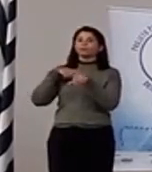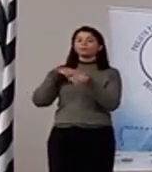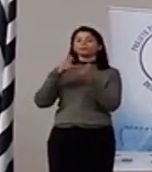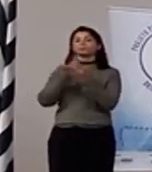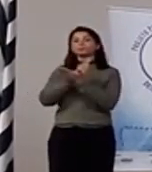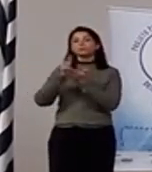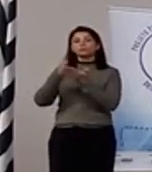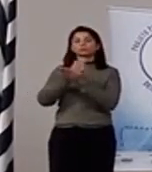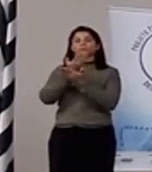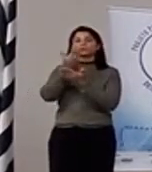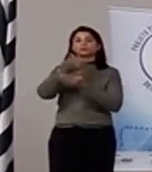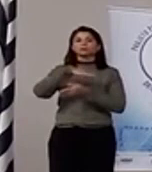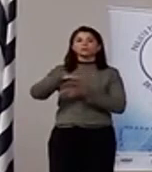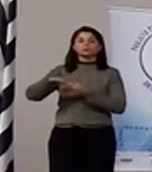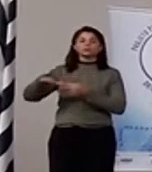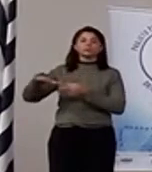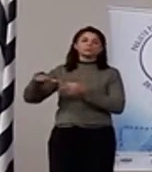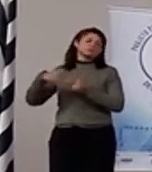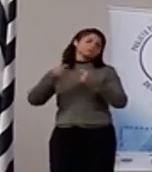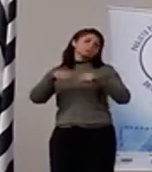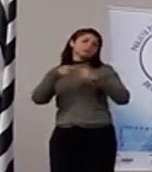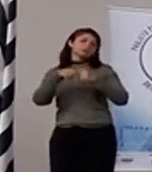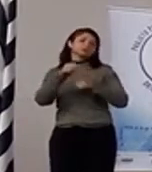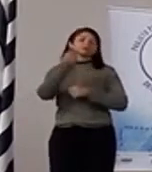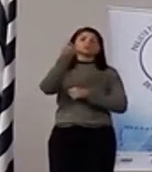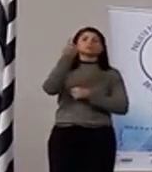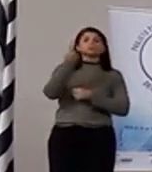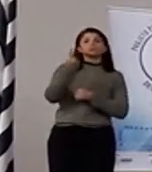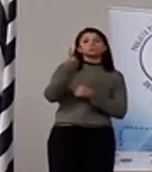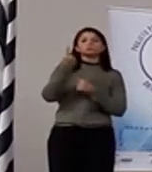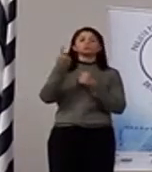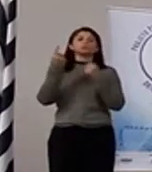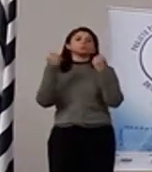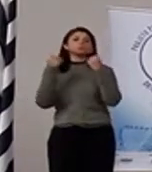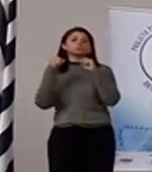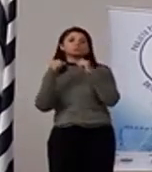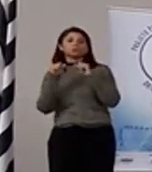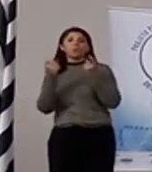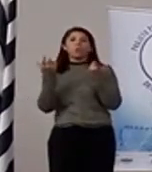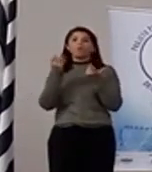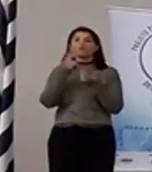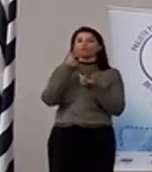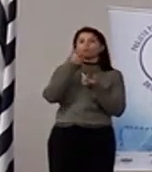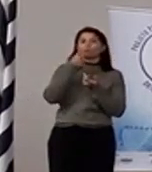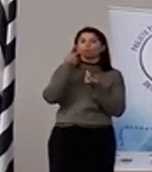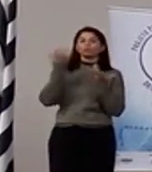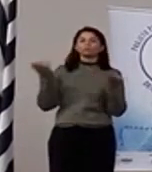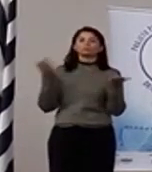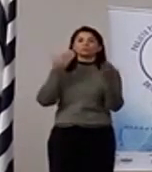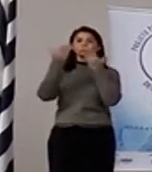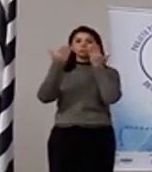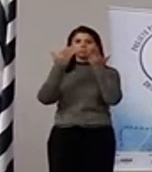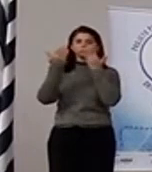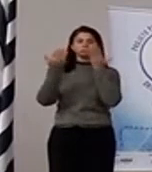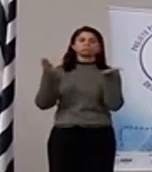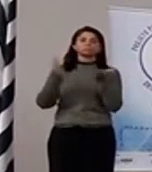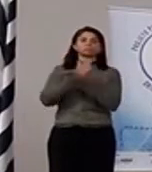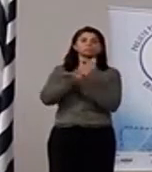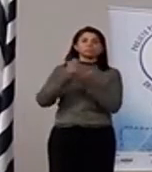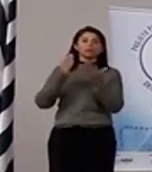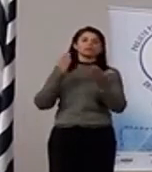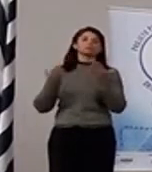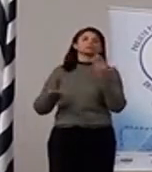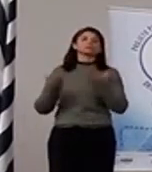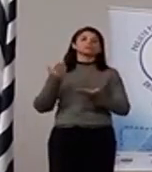crianças, por exemplo, que precisa de uma terapia, né? Ou precisa só da fono, ou só do psicólogo. Essa criança, ela